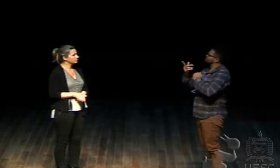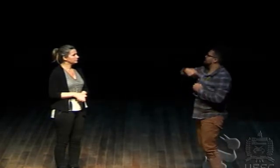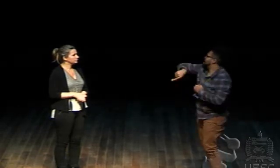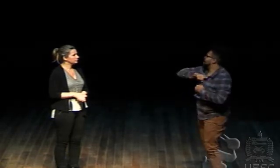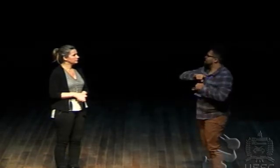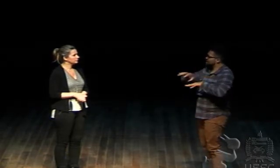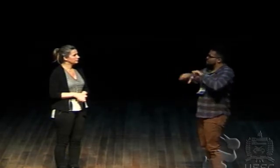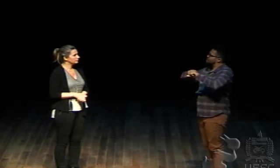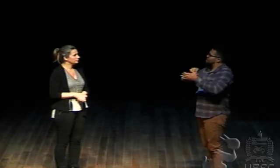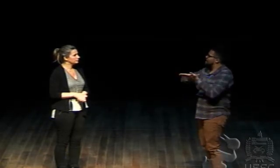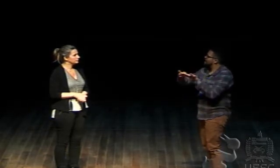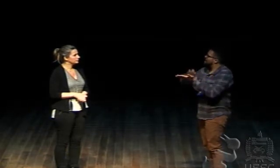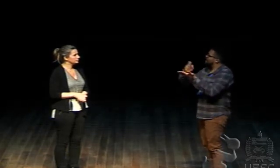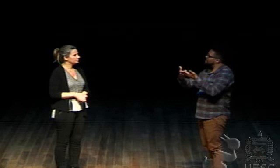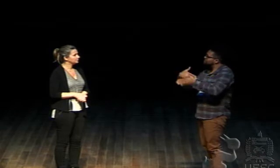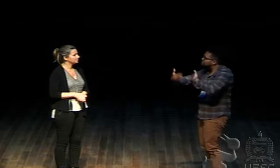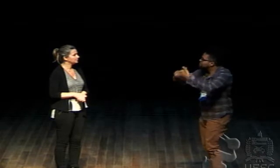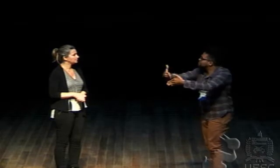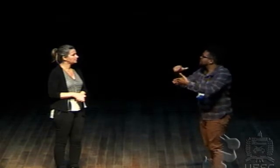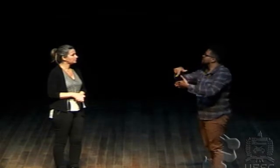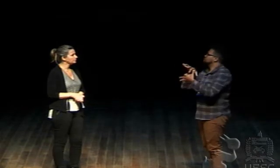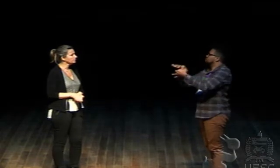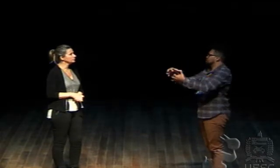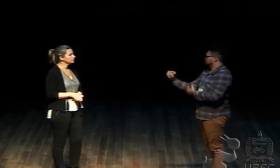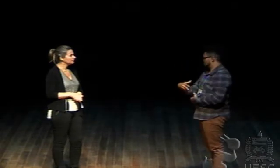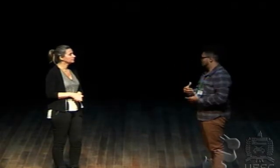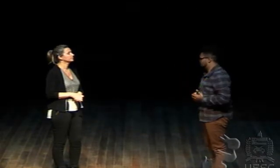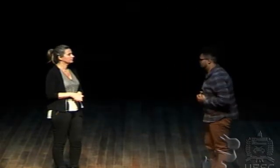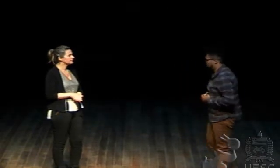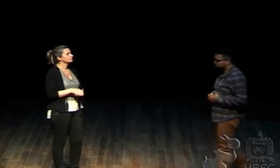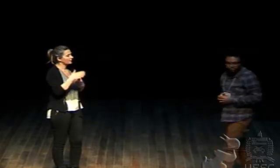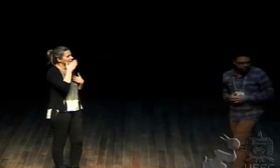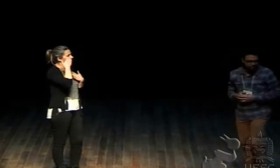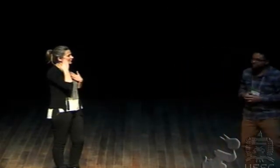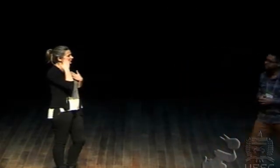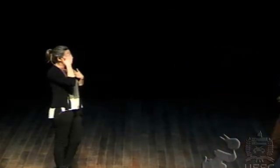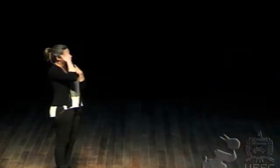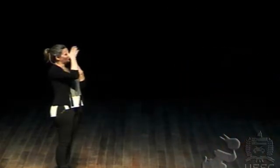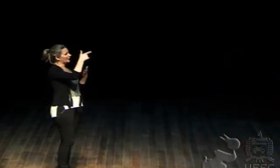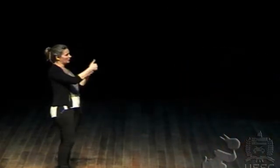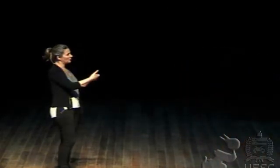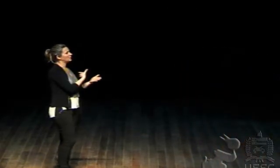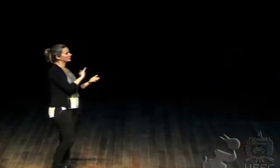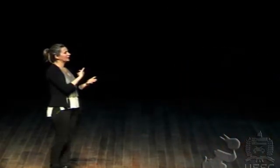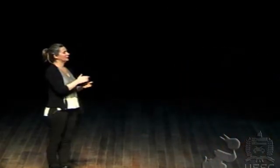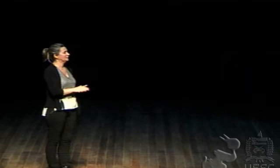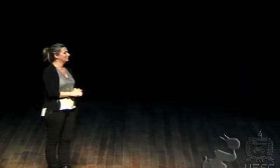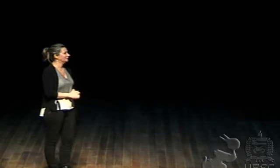no curso. Então, de que maneira você pode pensar na metodologia de ensino que auxilie aos alunos que estão entrando nos cursos de